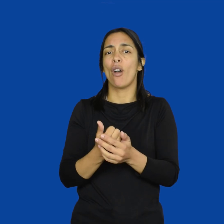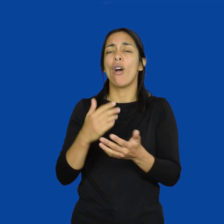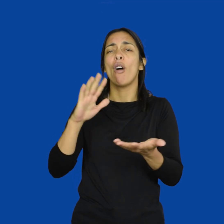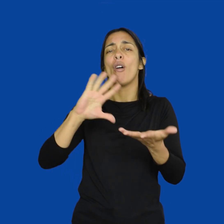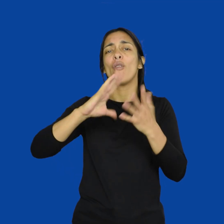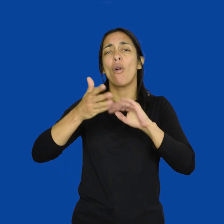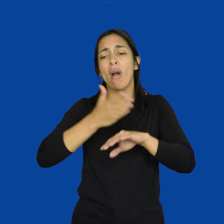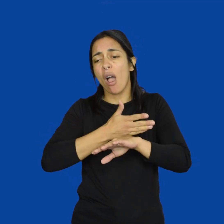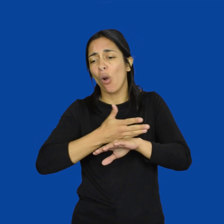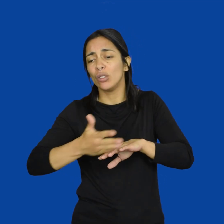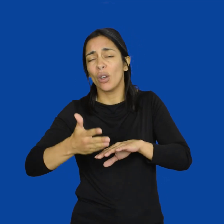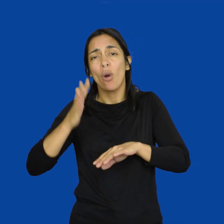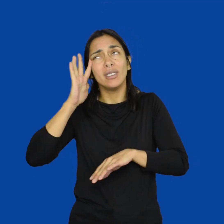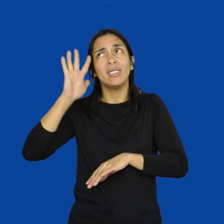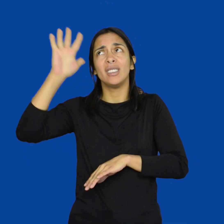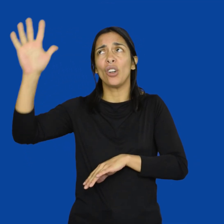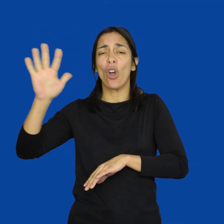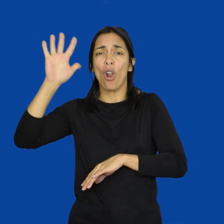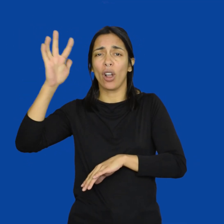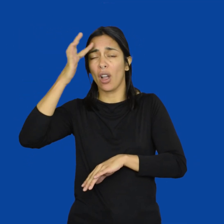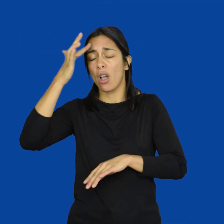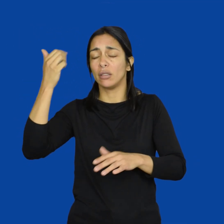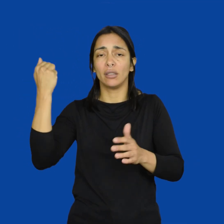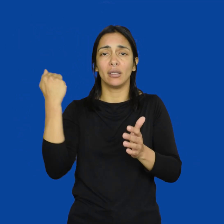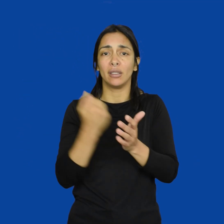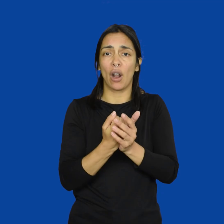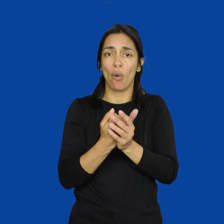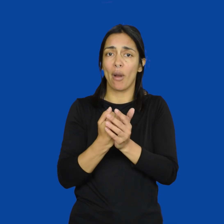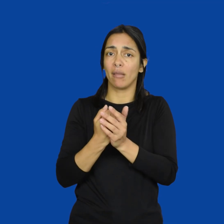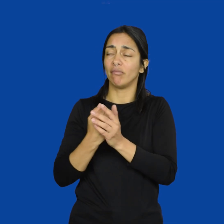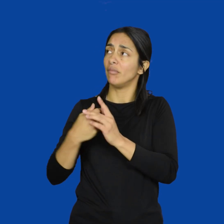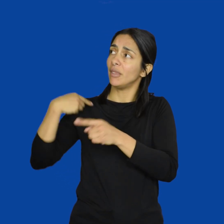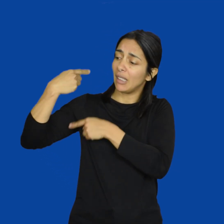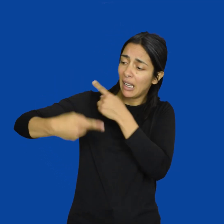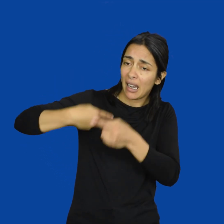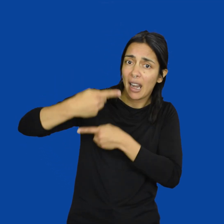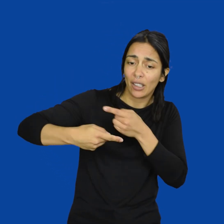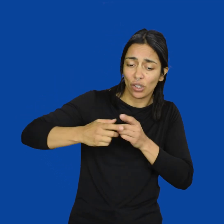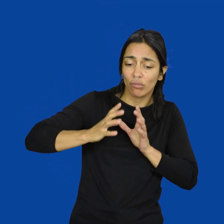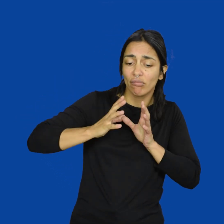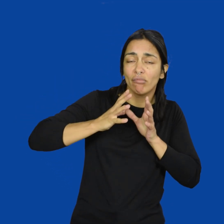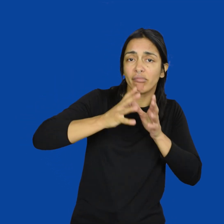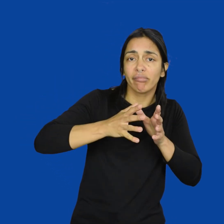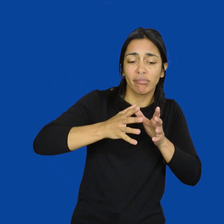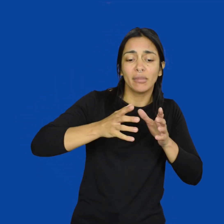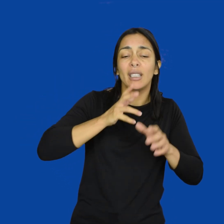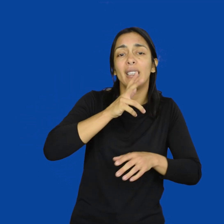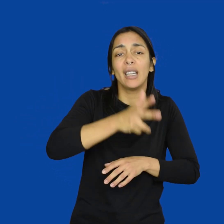que llevaban, de todo el trauma, directa o indirectamente las generaciones que le seguimos.